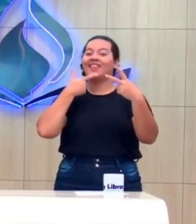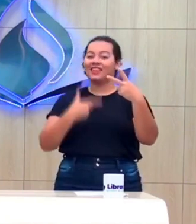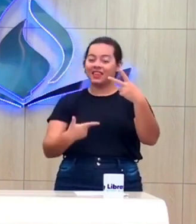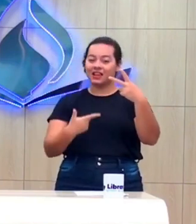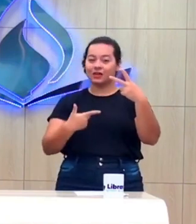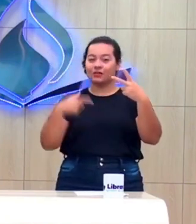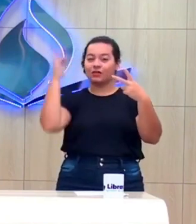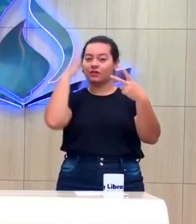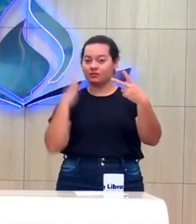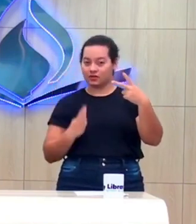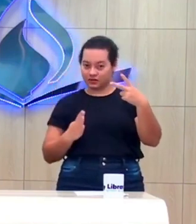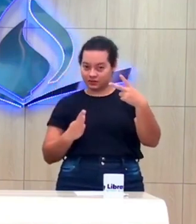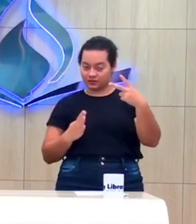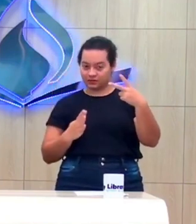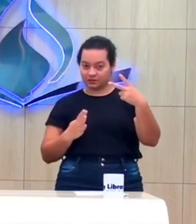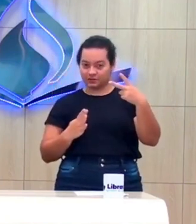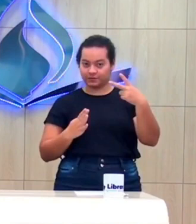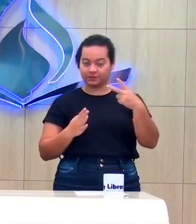acessibilidade, a